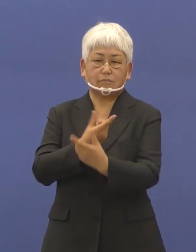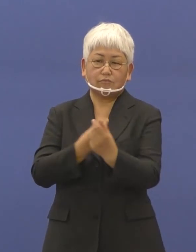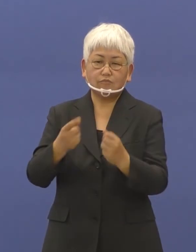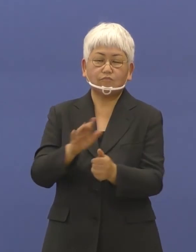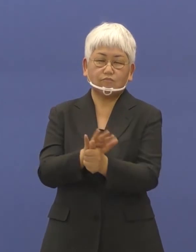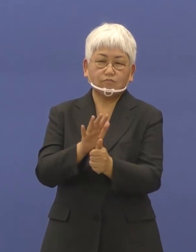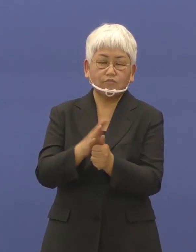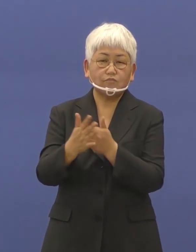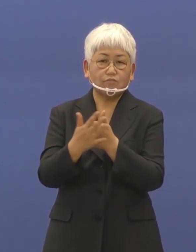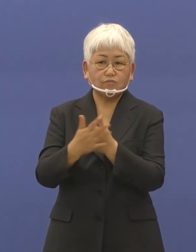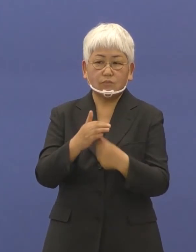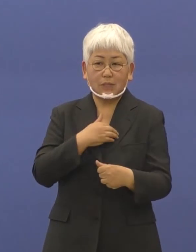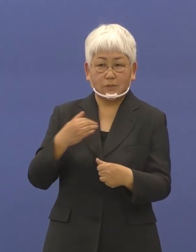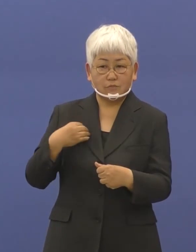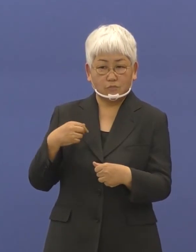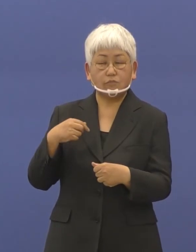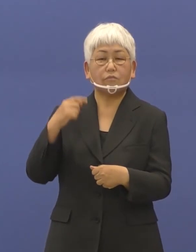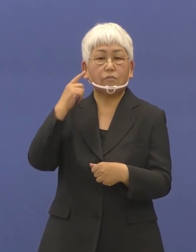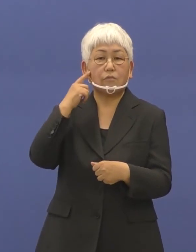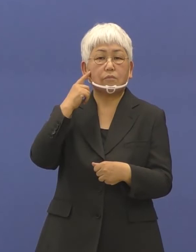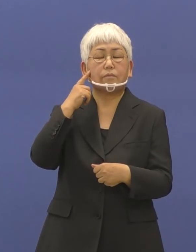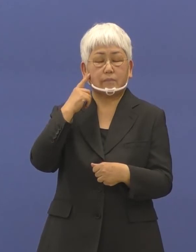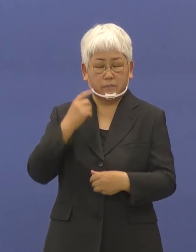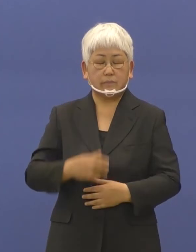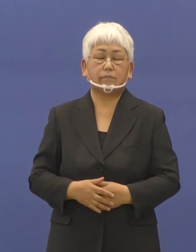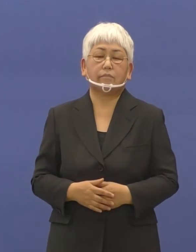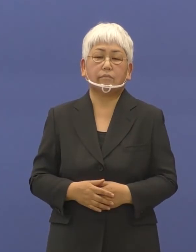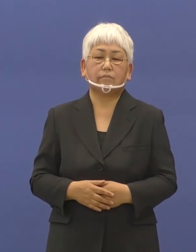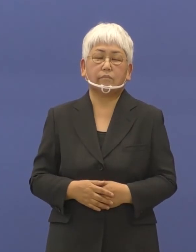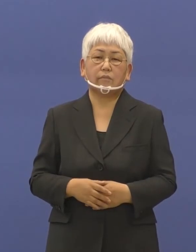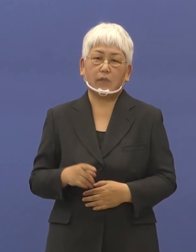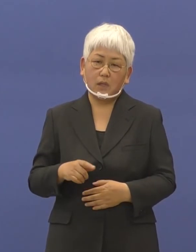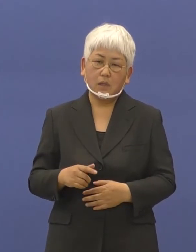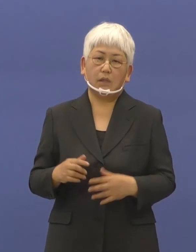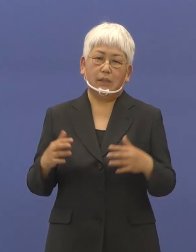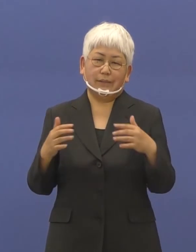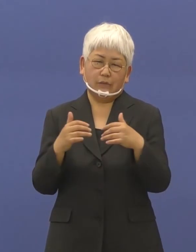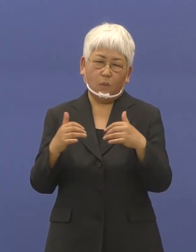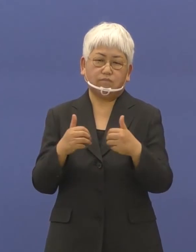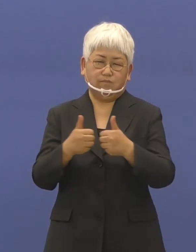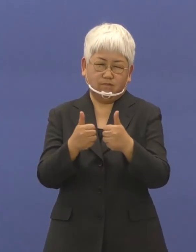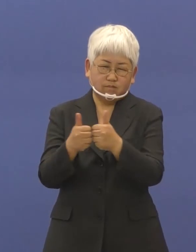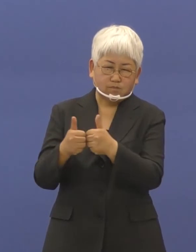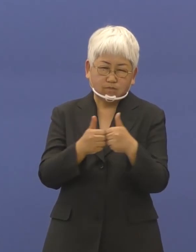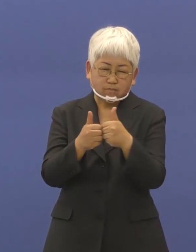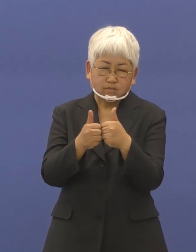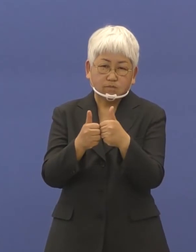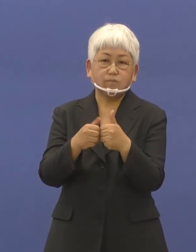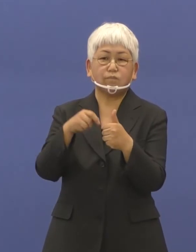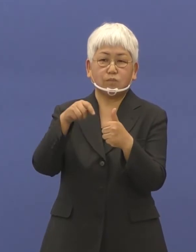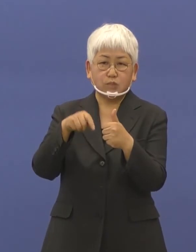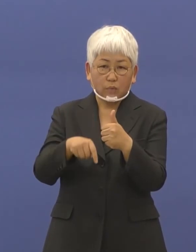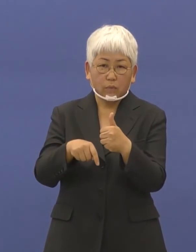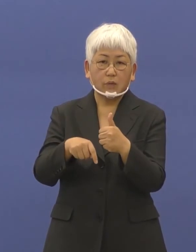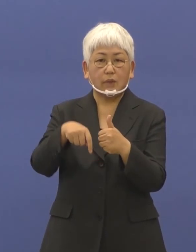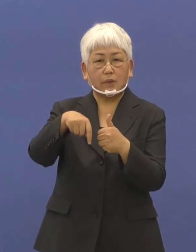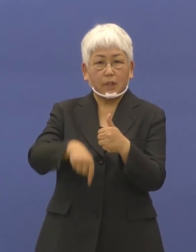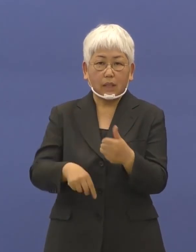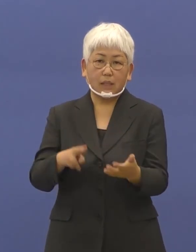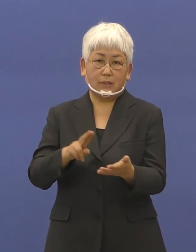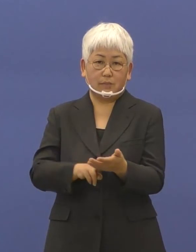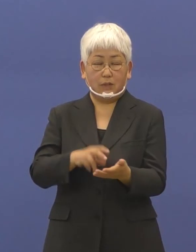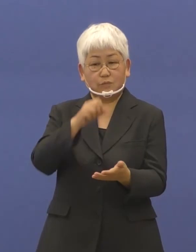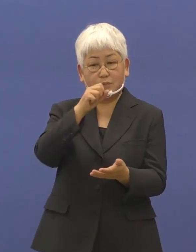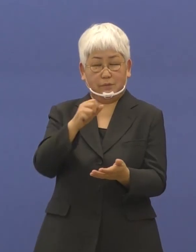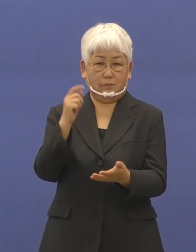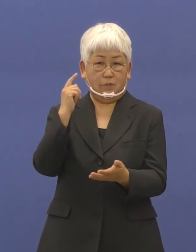合うとかいうことだと思うので、そういう議論の広がりの中でこう決めていくことができればと思います。